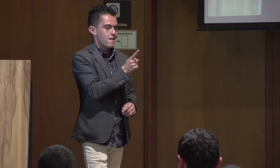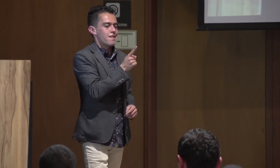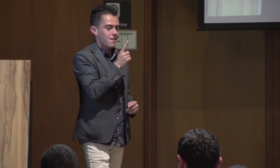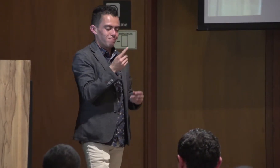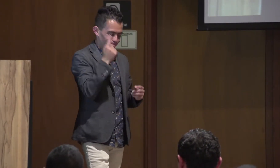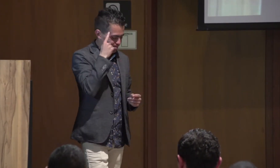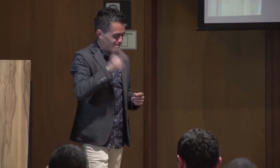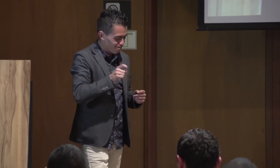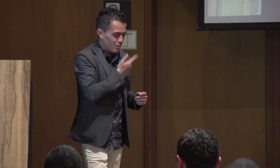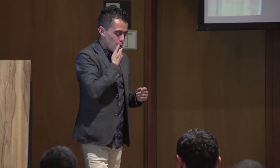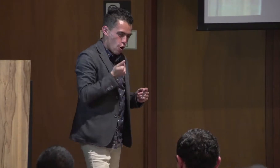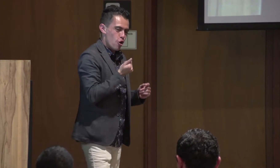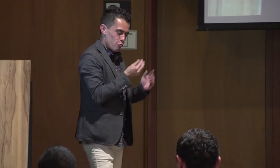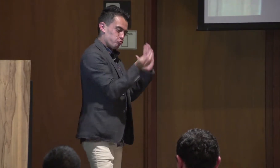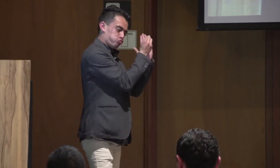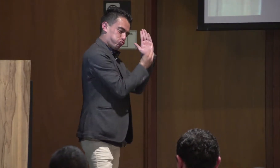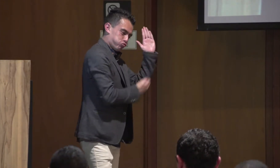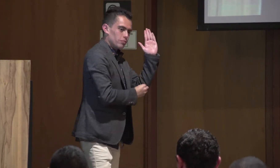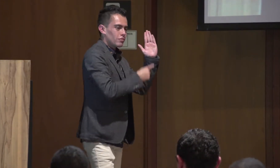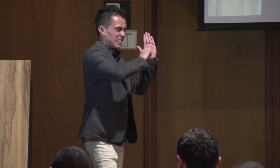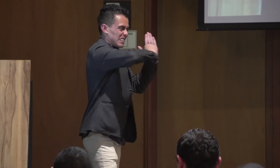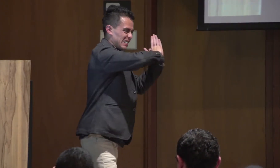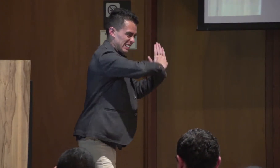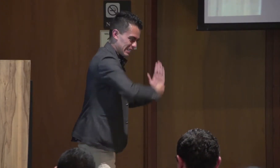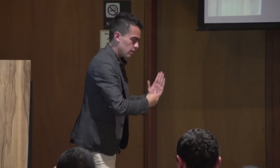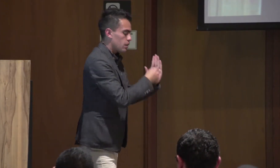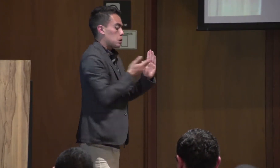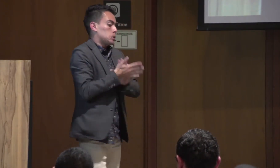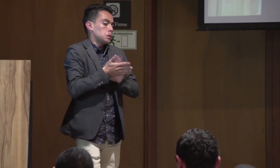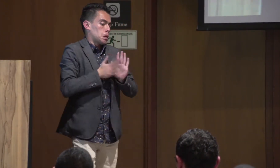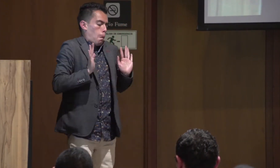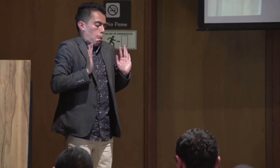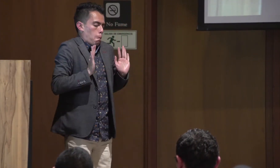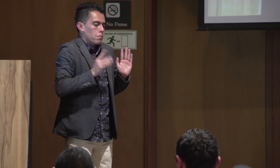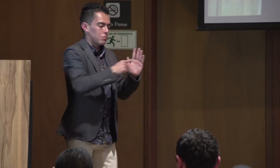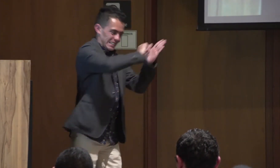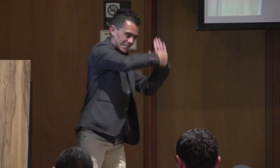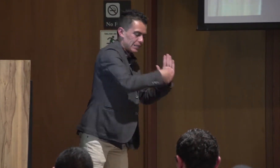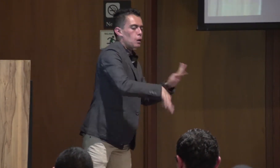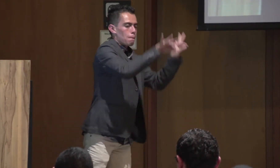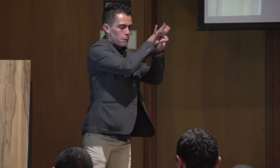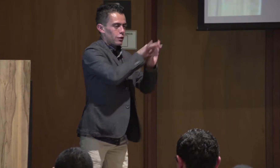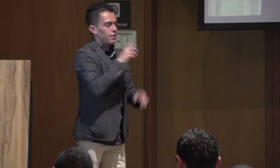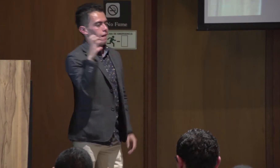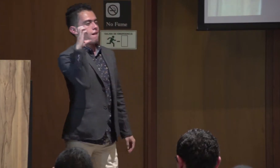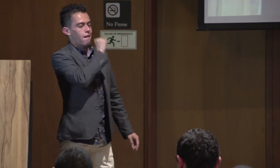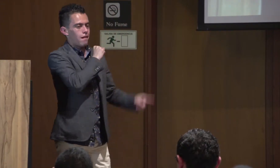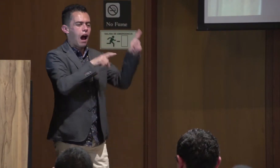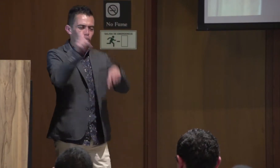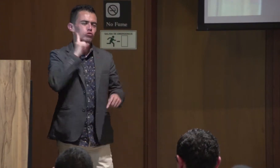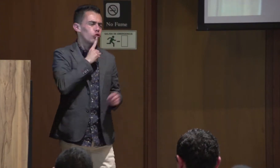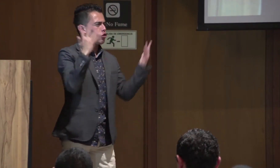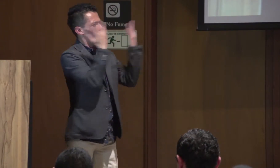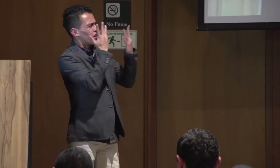está entendiendo por ese concepto en este documento oficial de los acuerdos de paz. Que pudiéramos hacer una indagación de los significados,